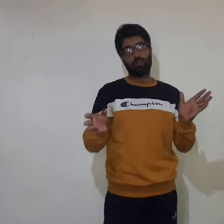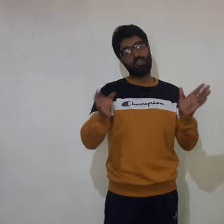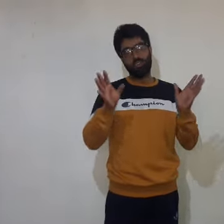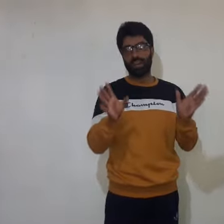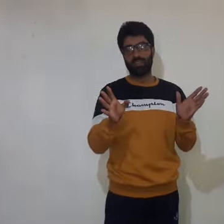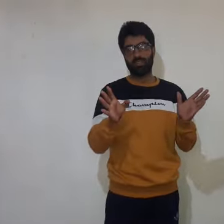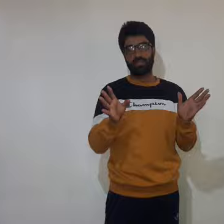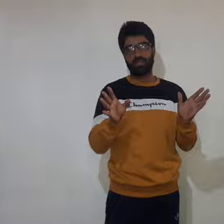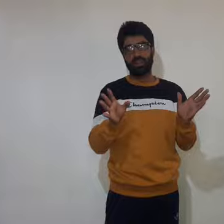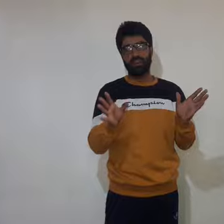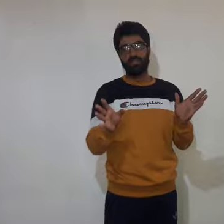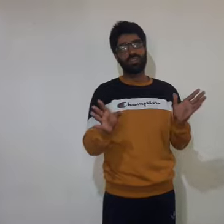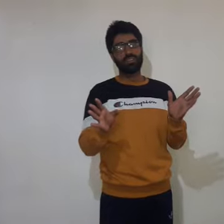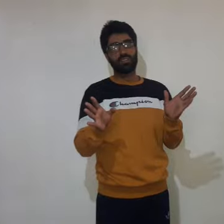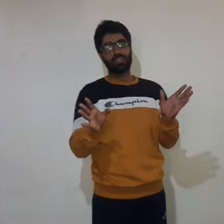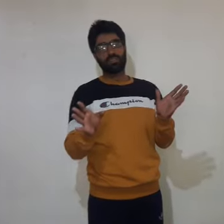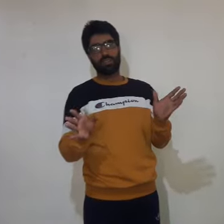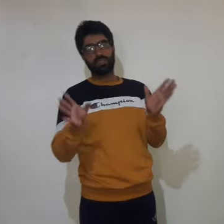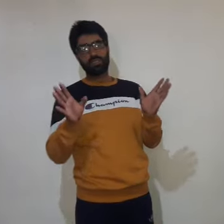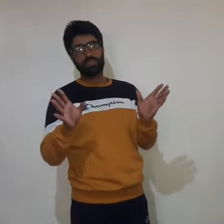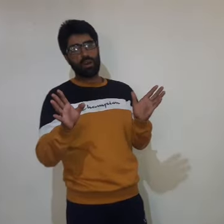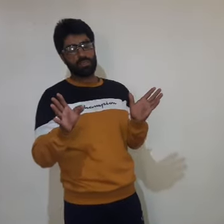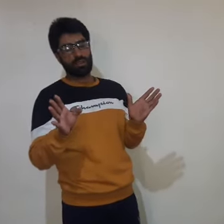ऑफ वायरसेस which consist of